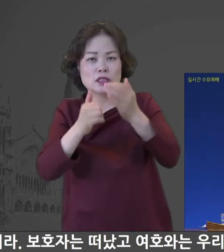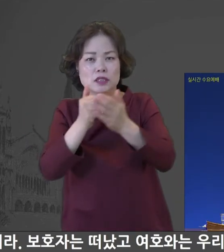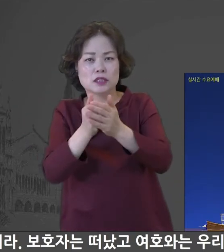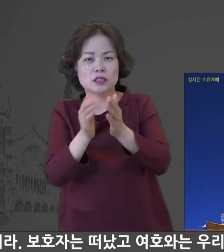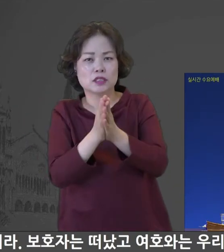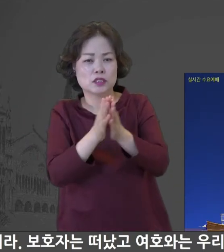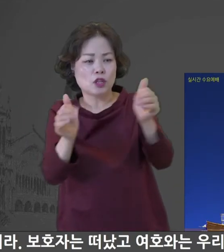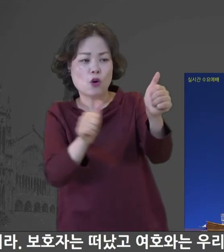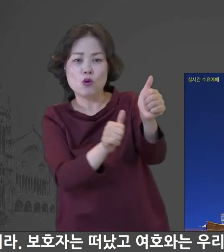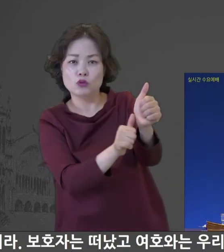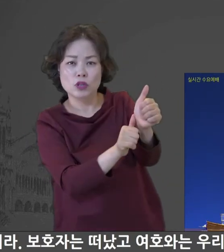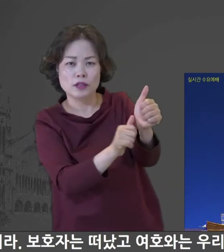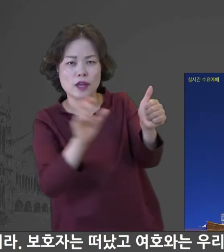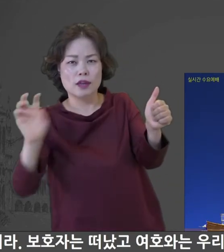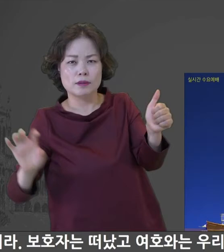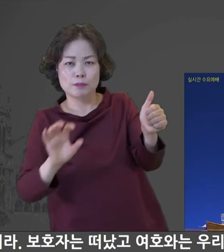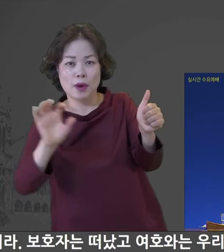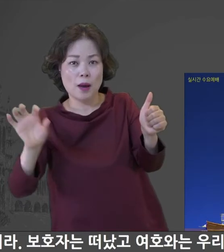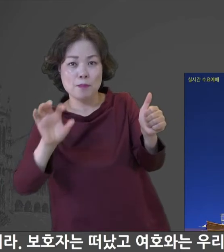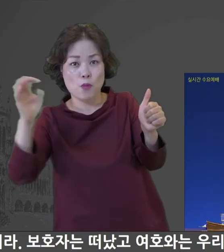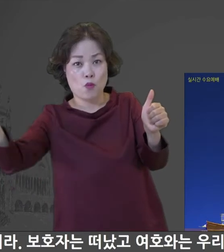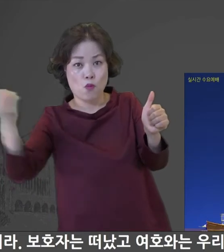여호수아에게 반복을 하는가?